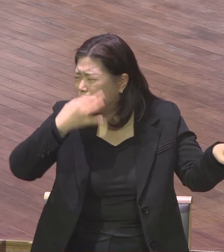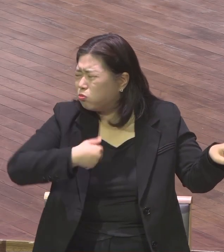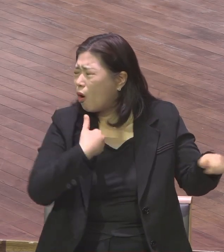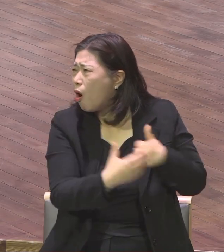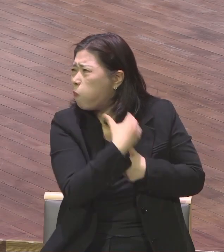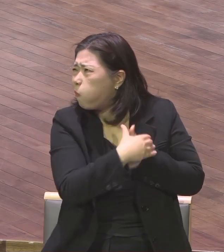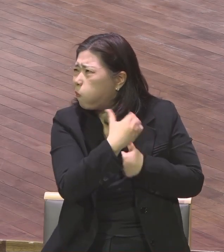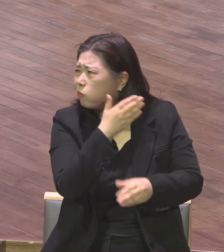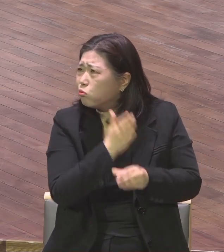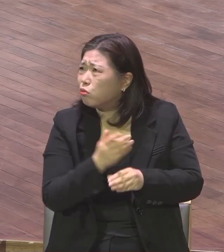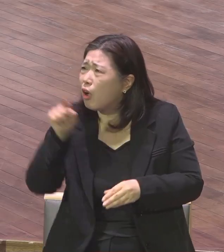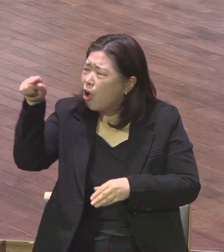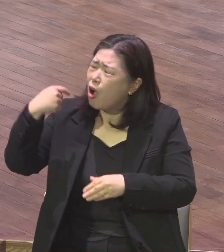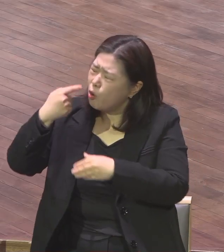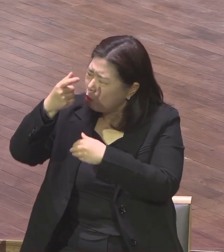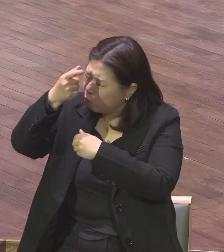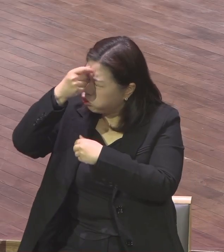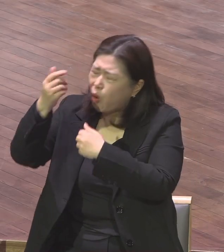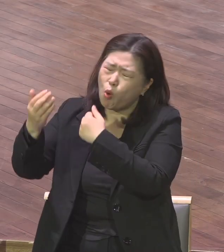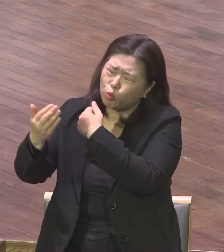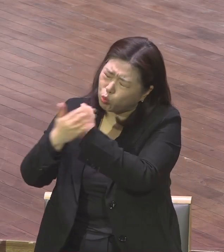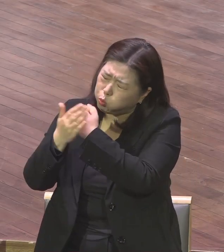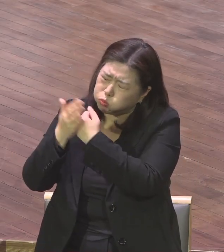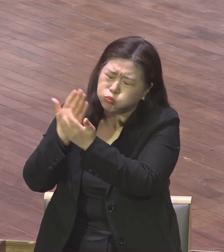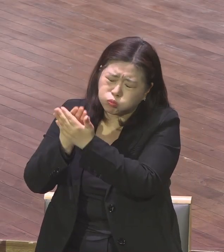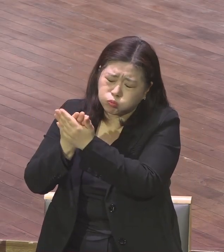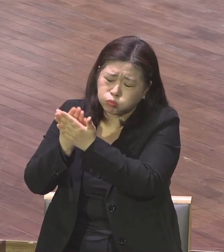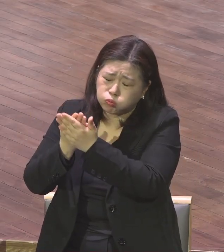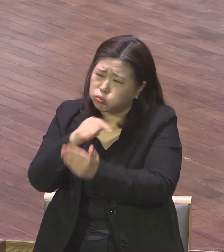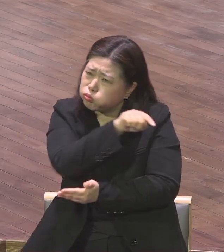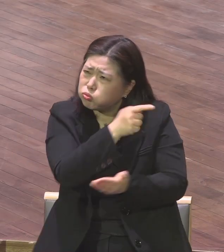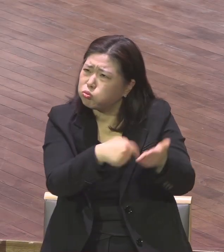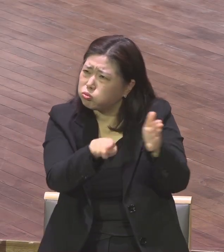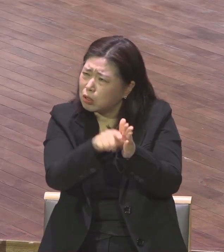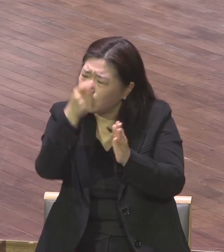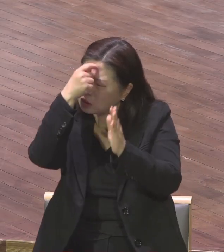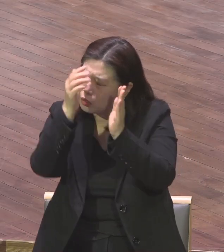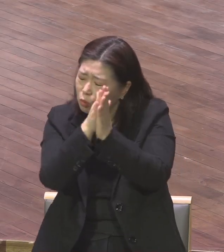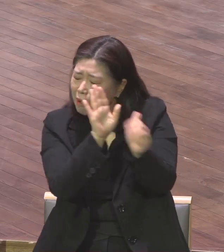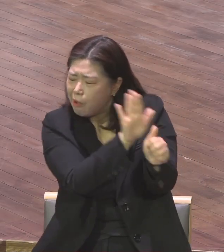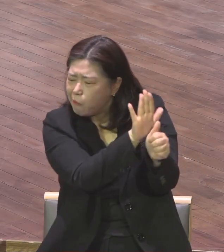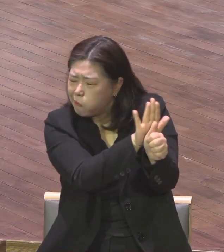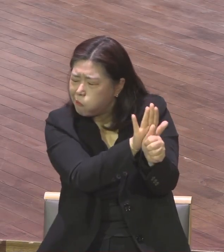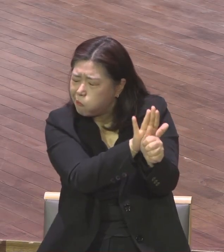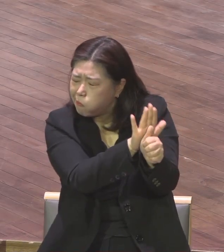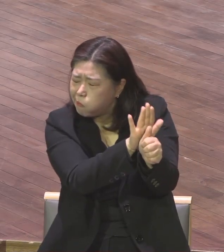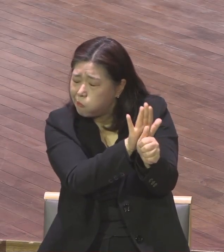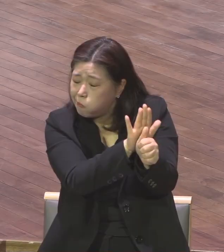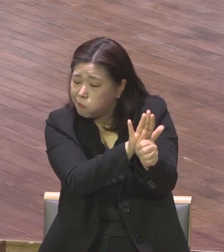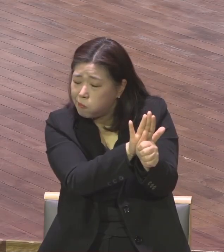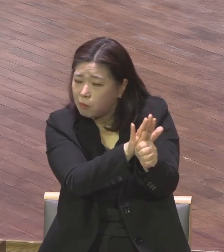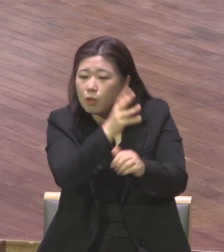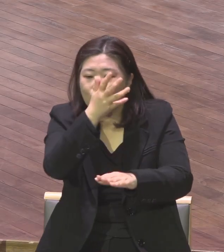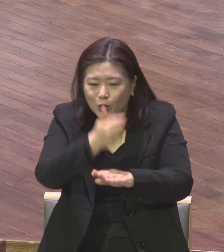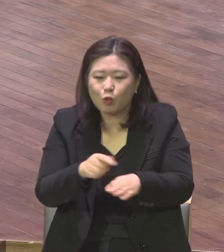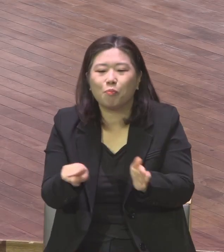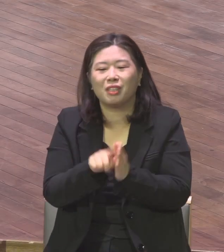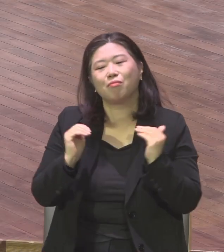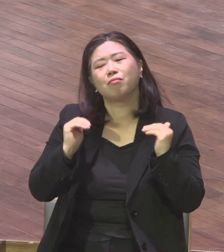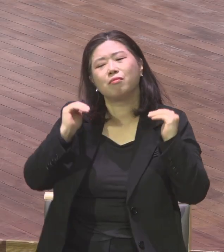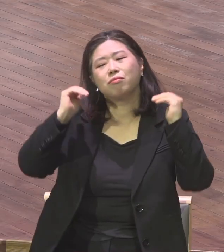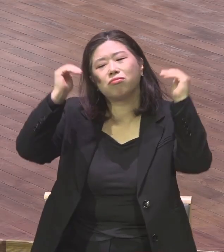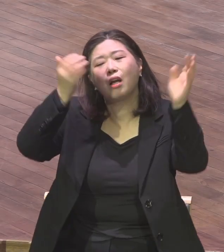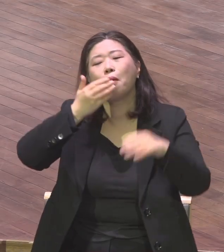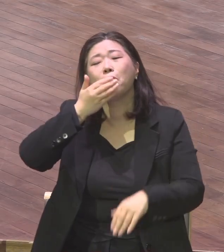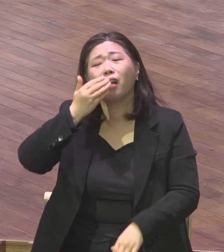그게 중보 기도지요. 그 직분이 축복의 통로란 말은 레벨이 다르지요. 직분 있는 사람은 있는 사람과 없는 사람